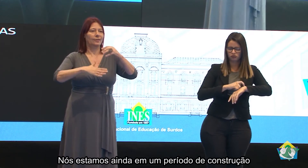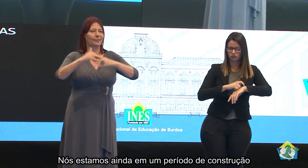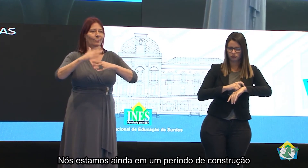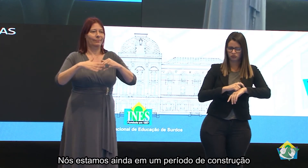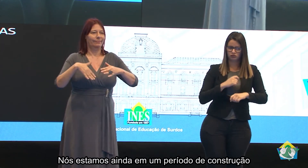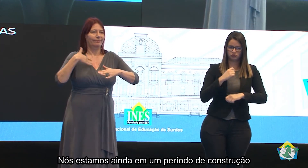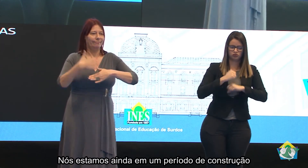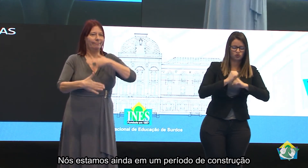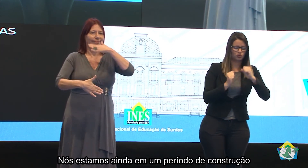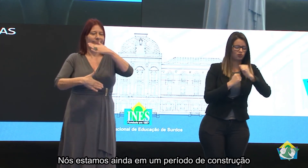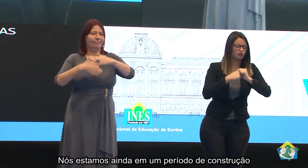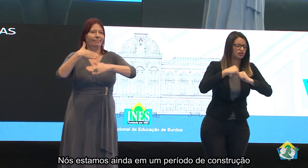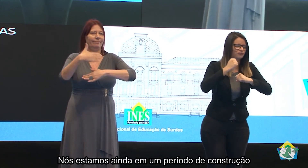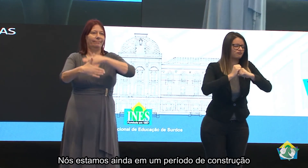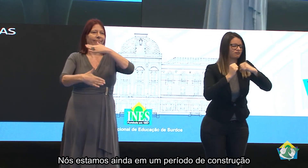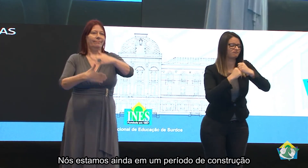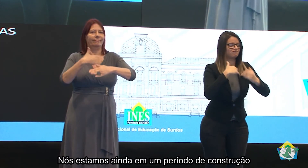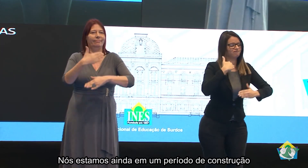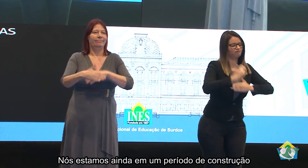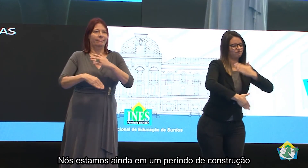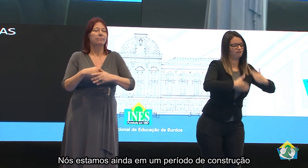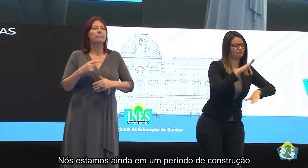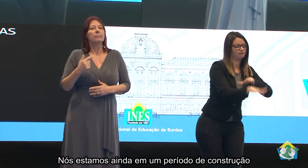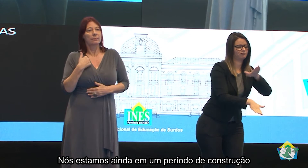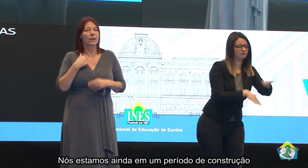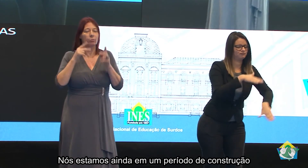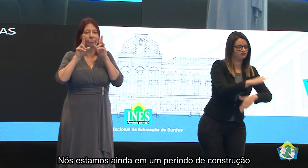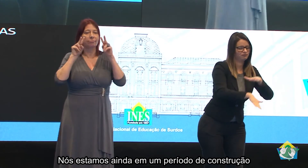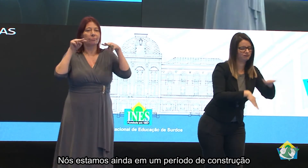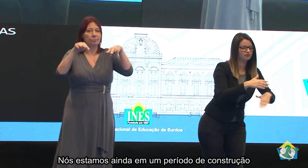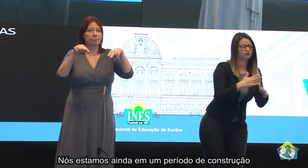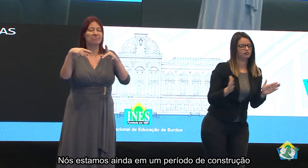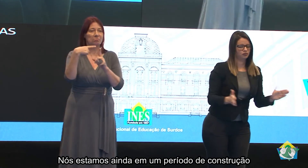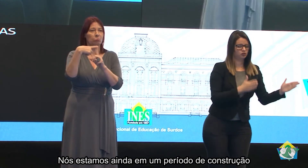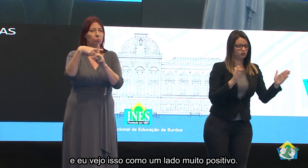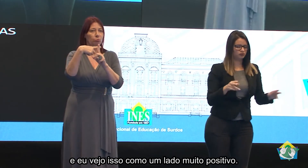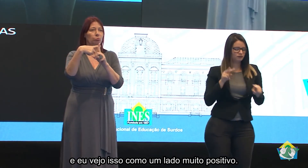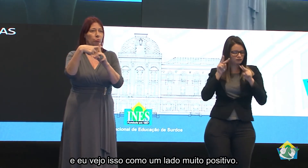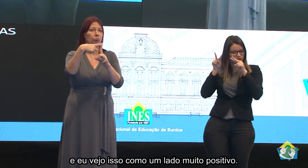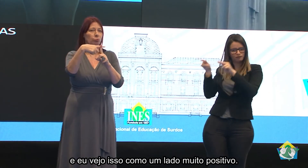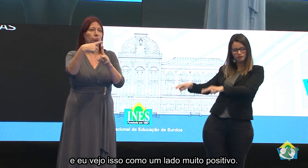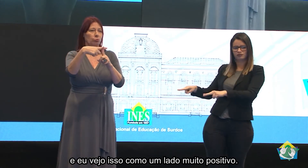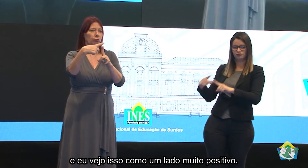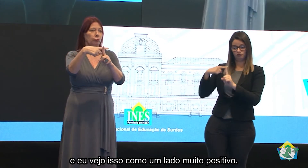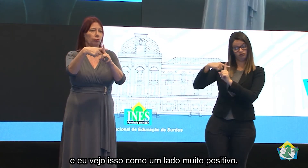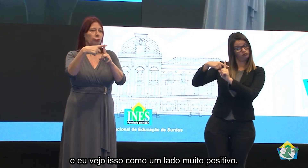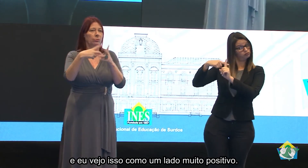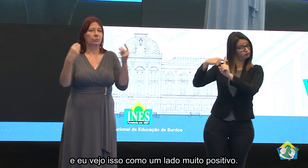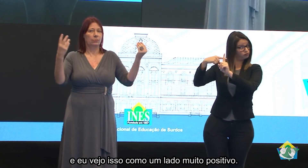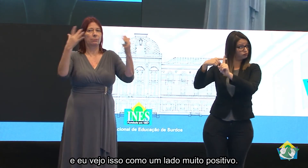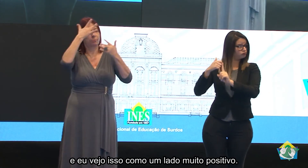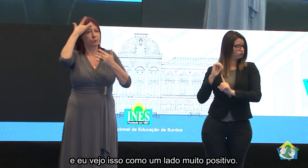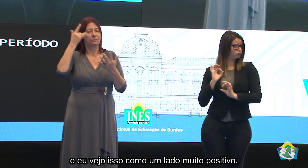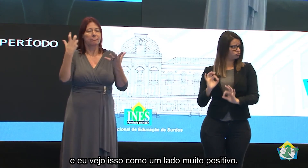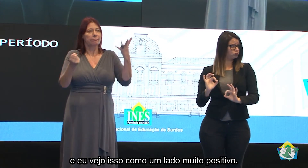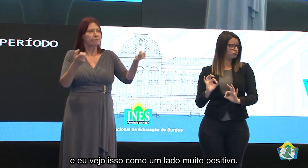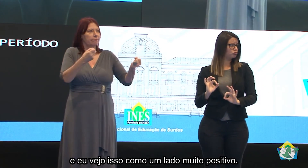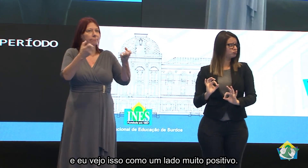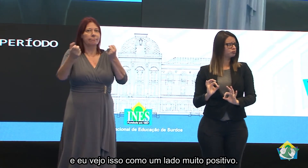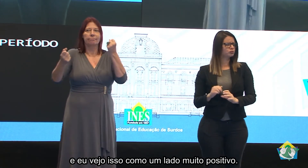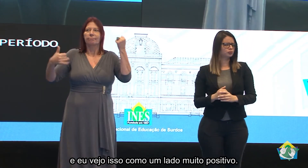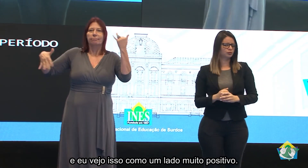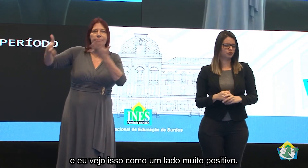O período de construção, nós estamos ainda num período de construção e eu vejo isso como um lado